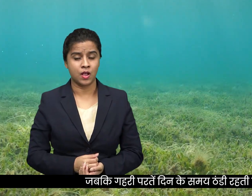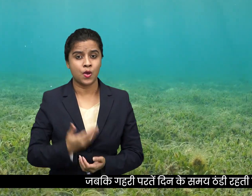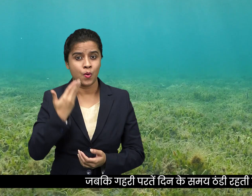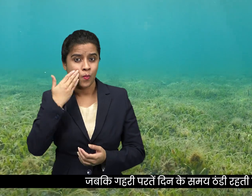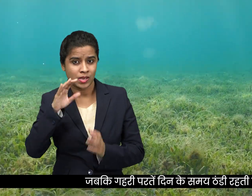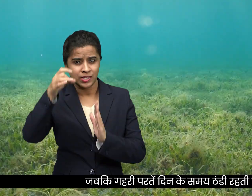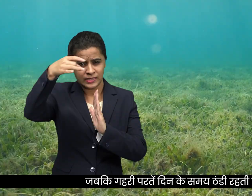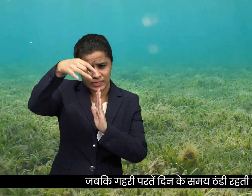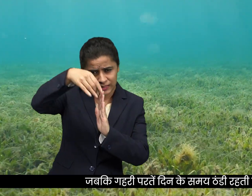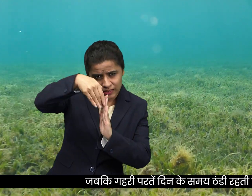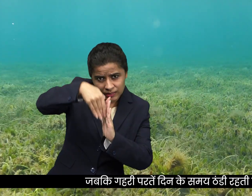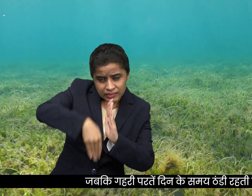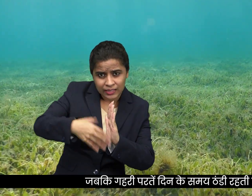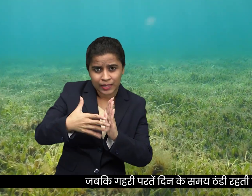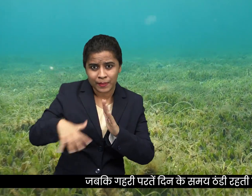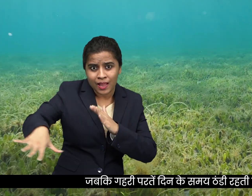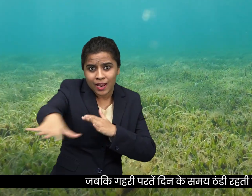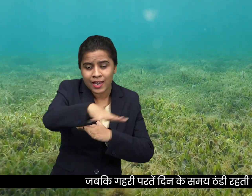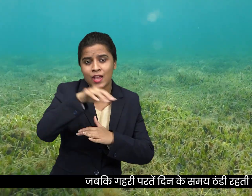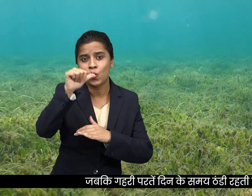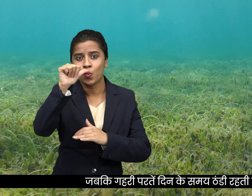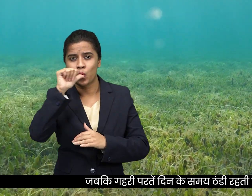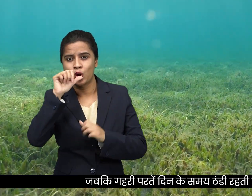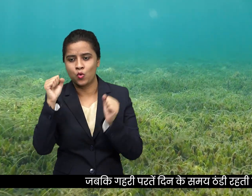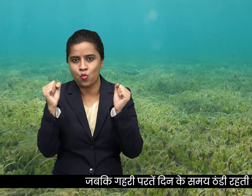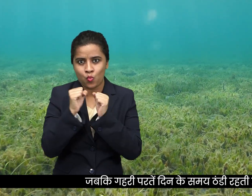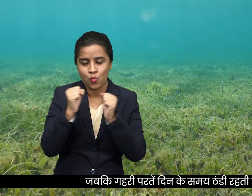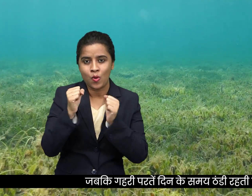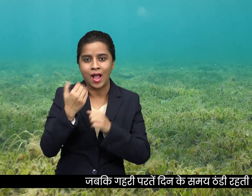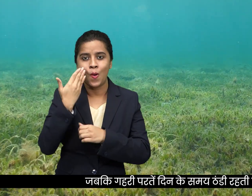परतें दिन के समय ठंडी रहती है।